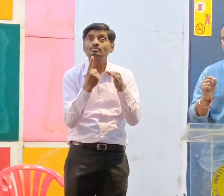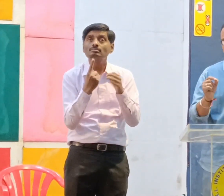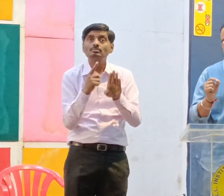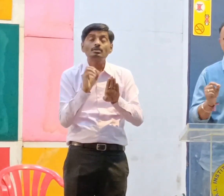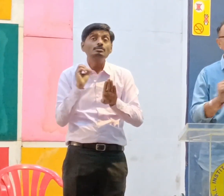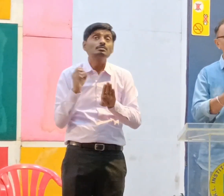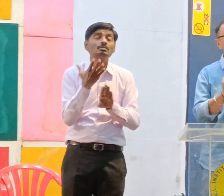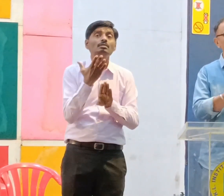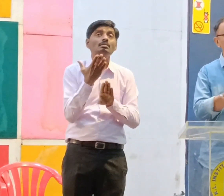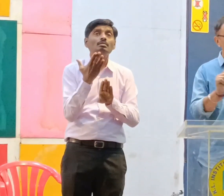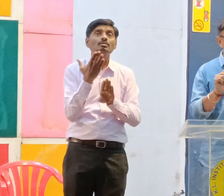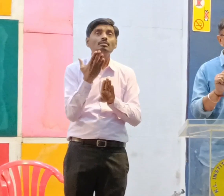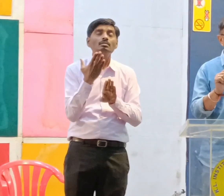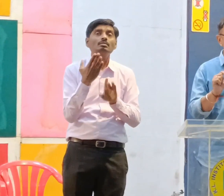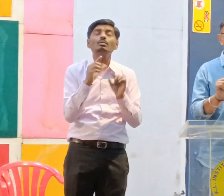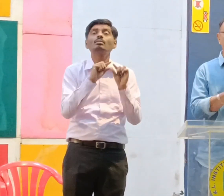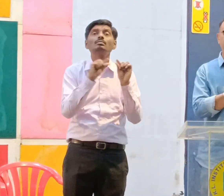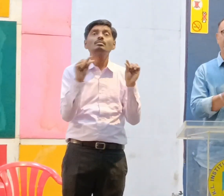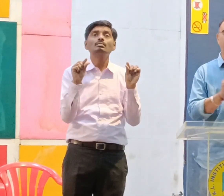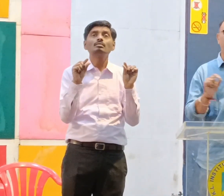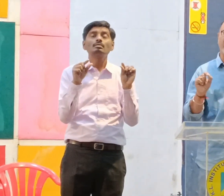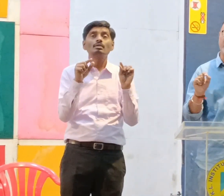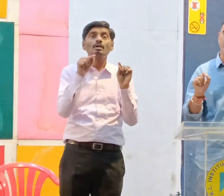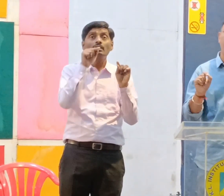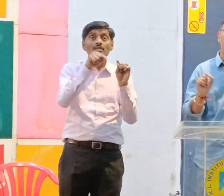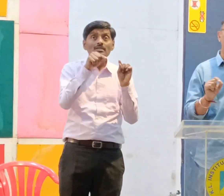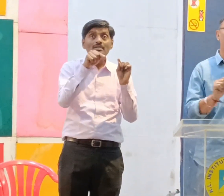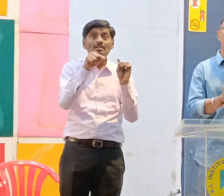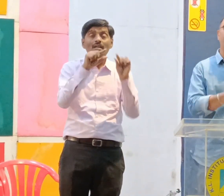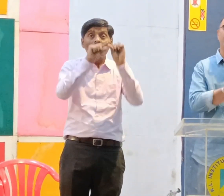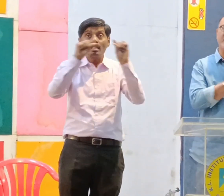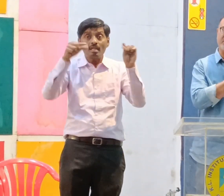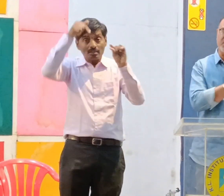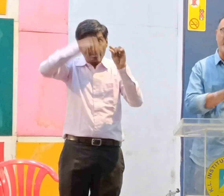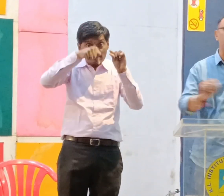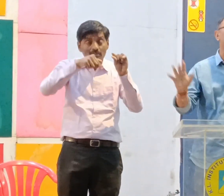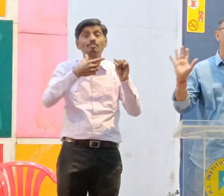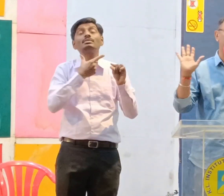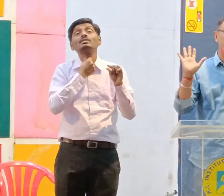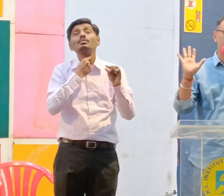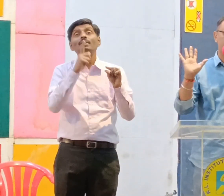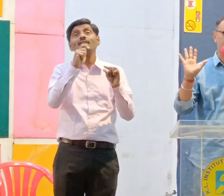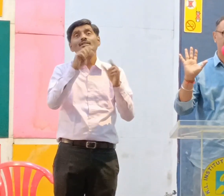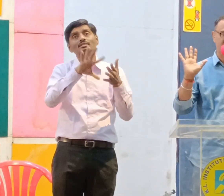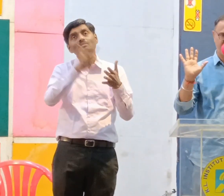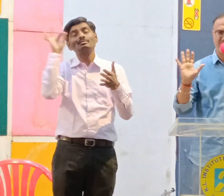સાવ શરૂઆતમાં ઉપર લખ્યું નીચેનામાંથી કોઈ પણ 10 તપાસો